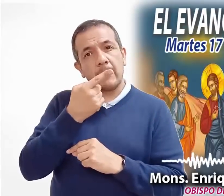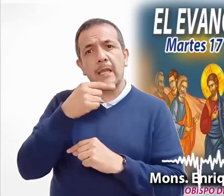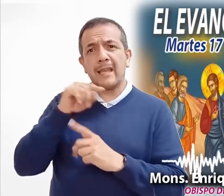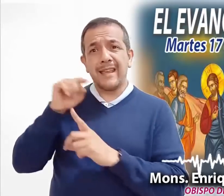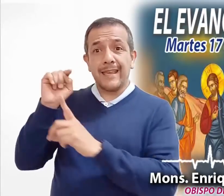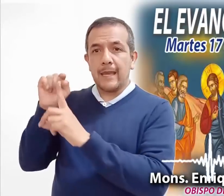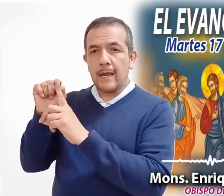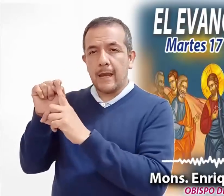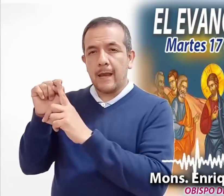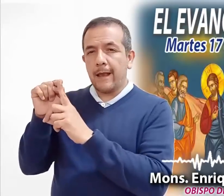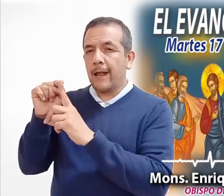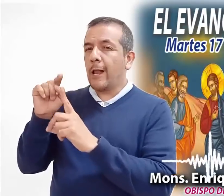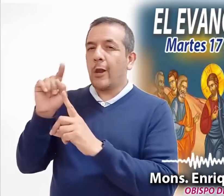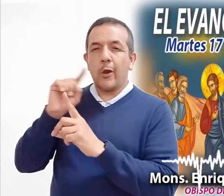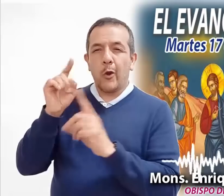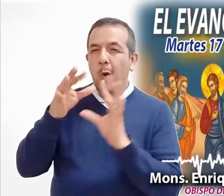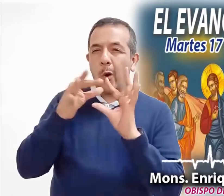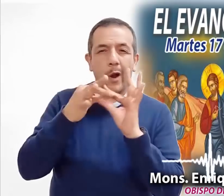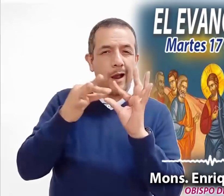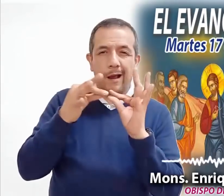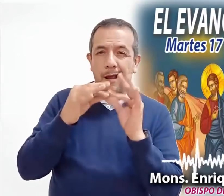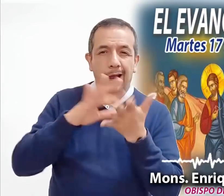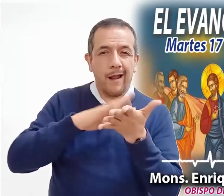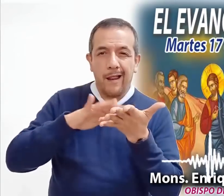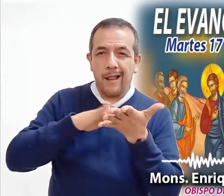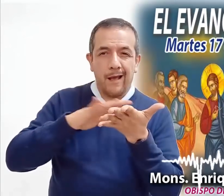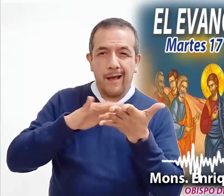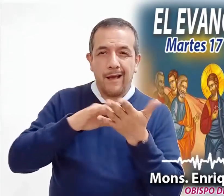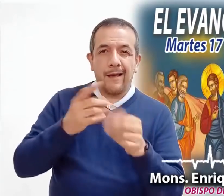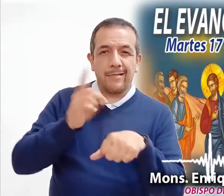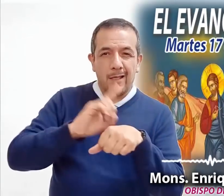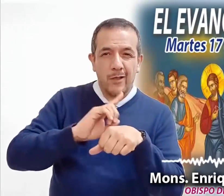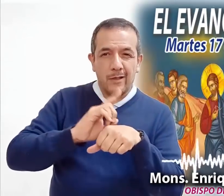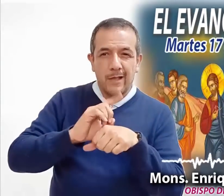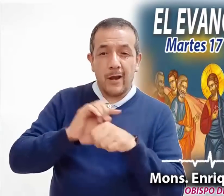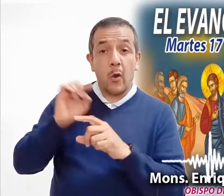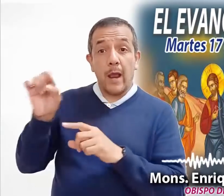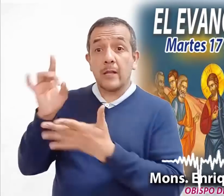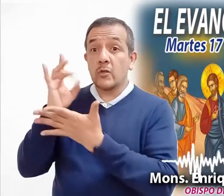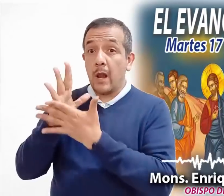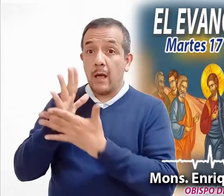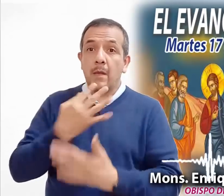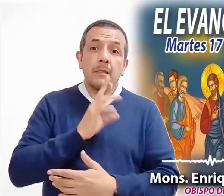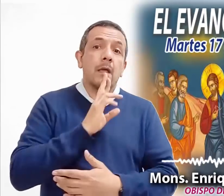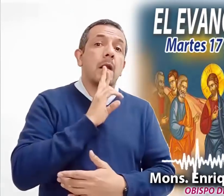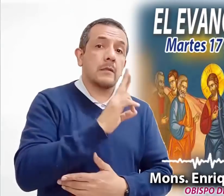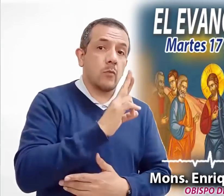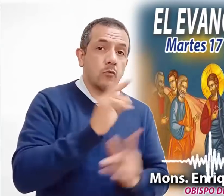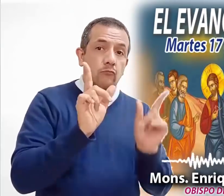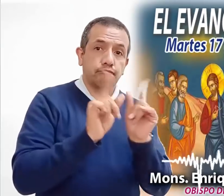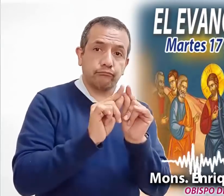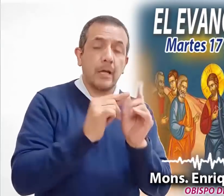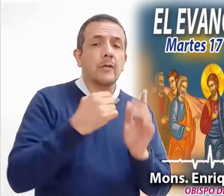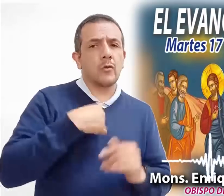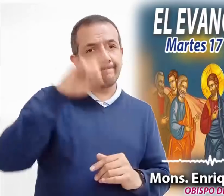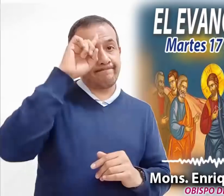de responder detalladamente y proponer una lectura para cada necesidad, solamente se limitó a decir: